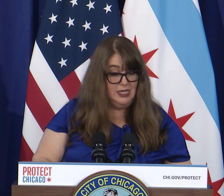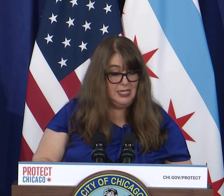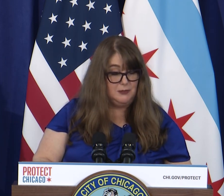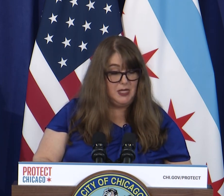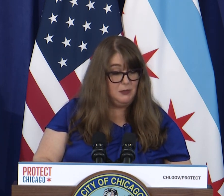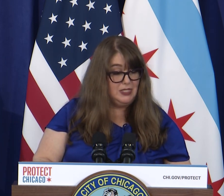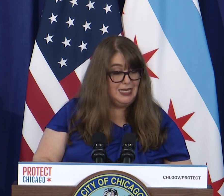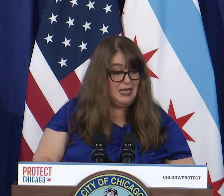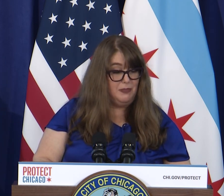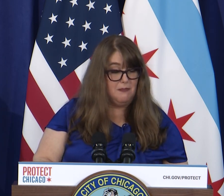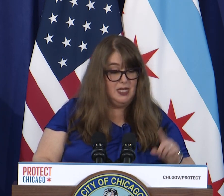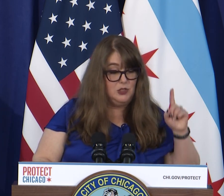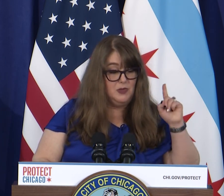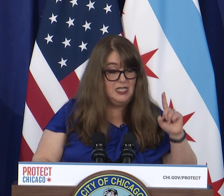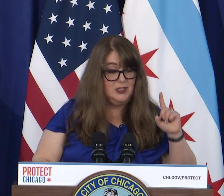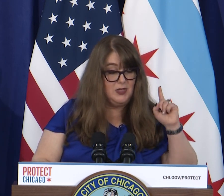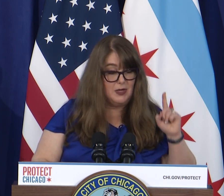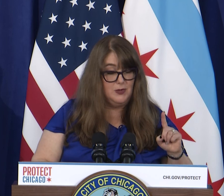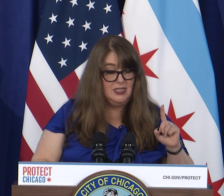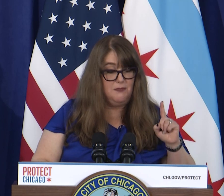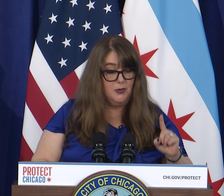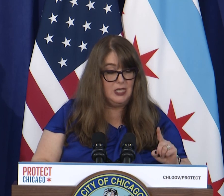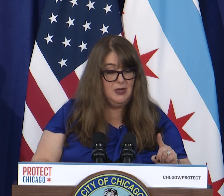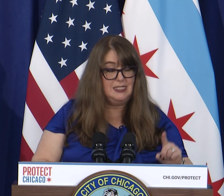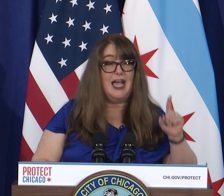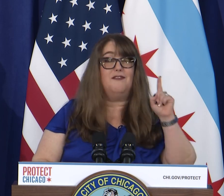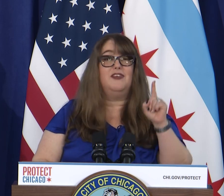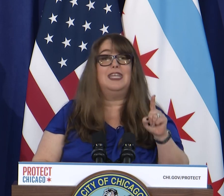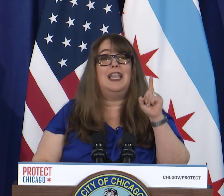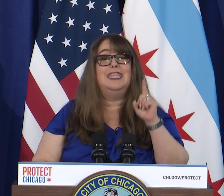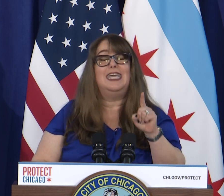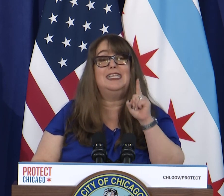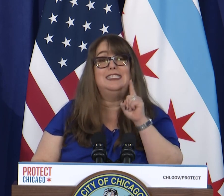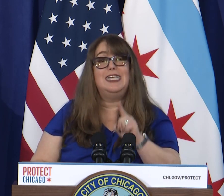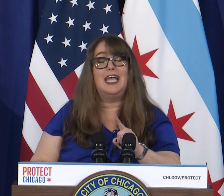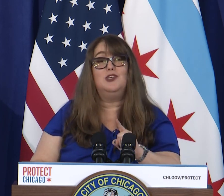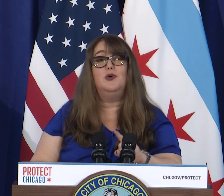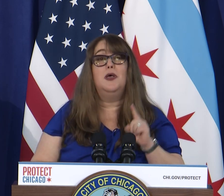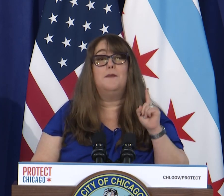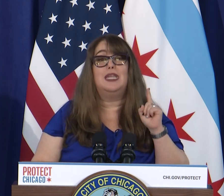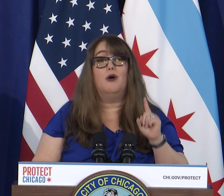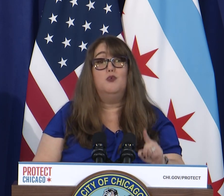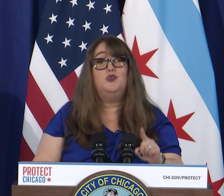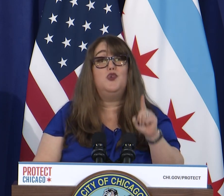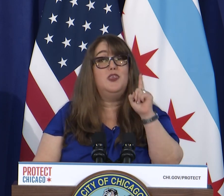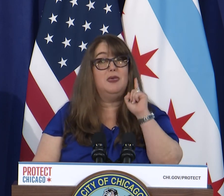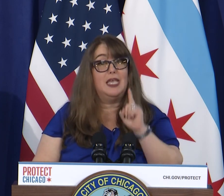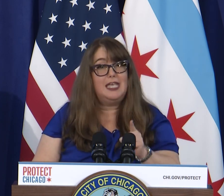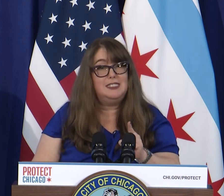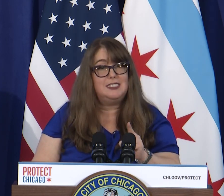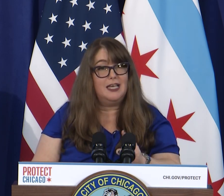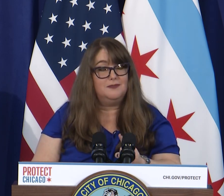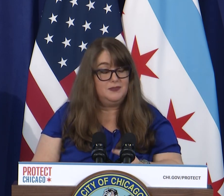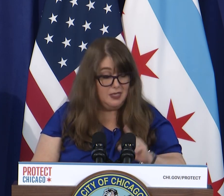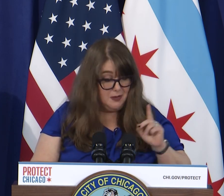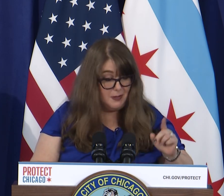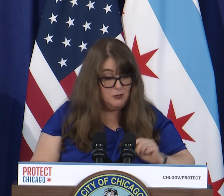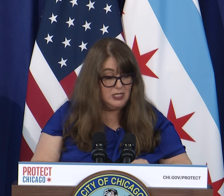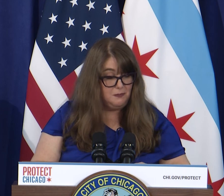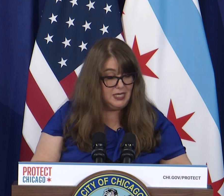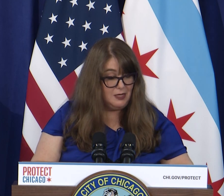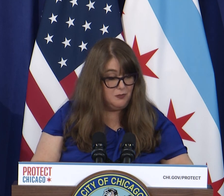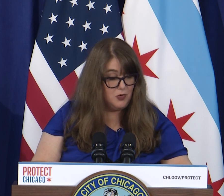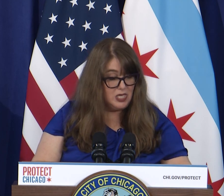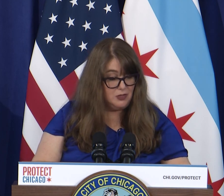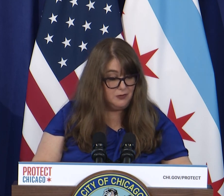embargo, esperamos tener el primer suministro de vacunas disponibles al final de este año para uso de emergencia.